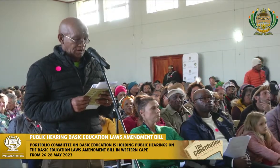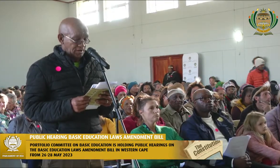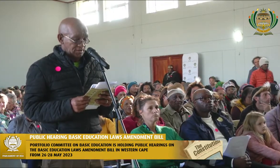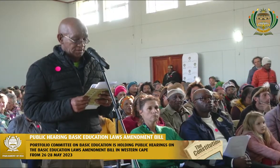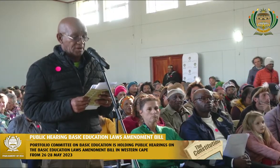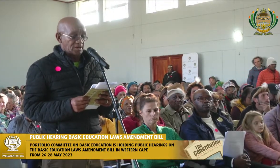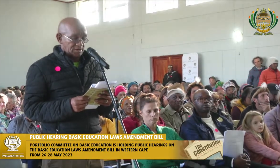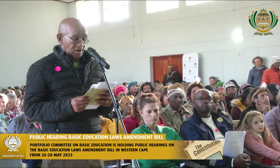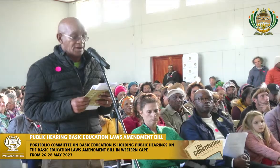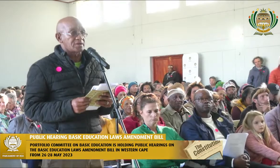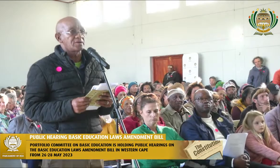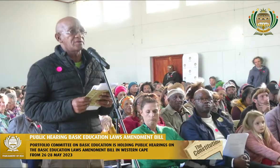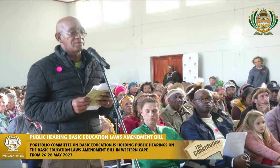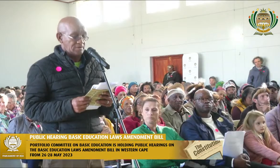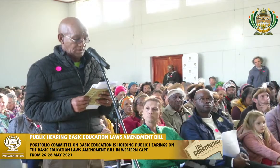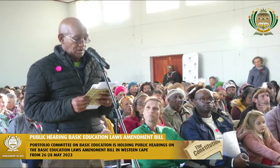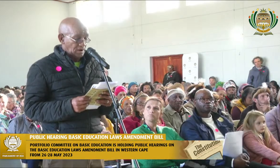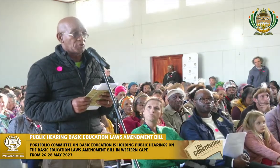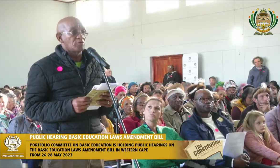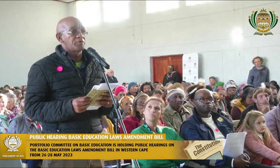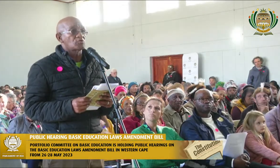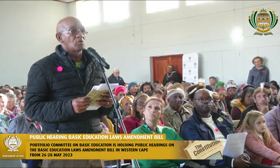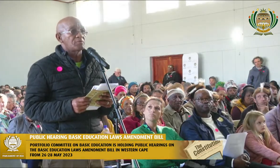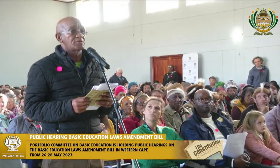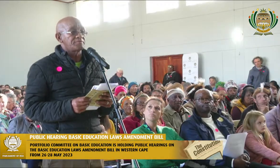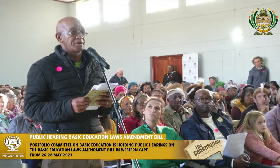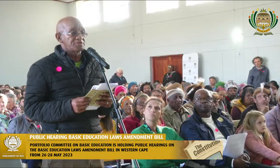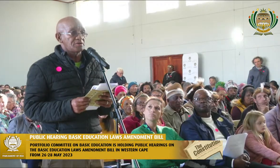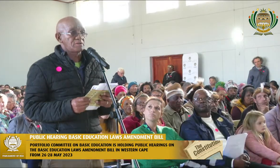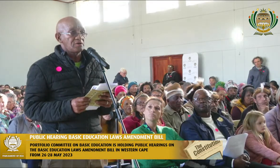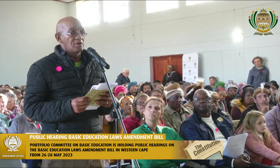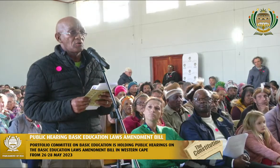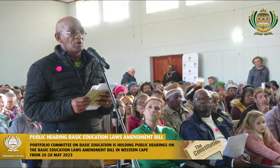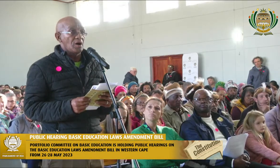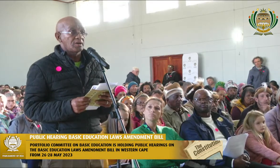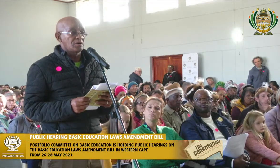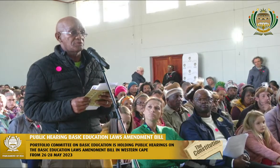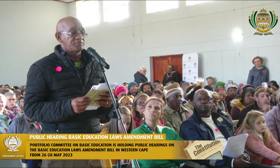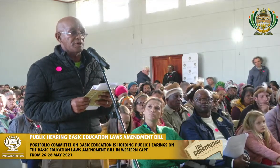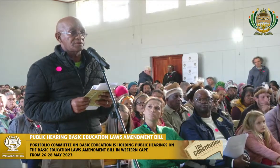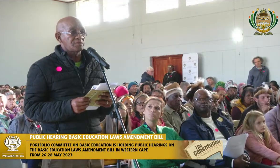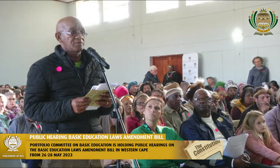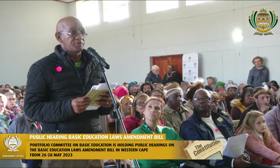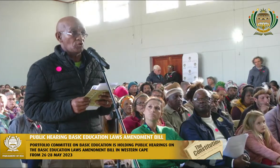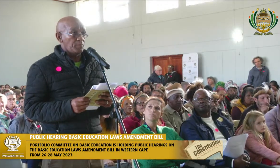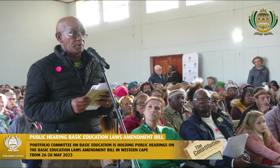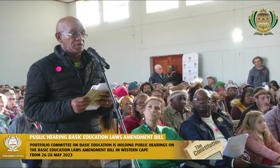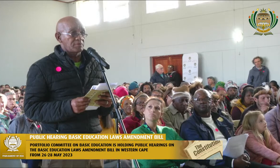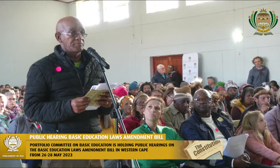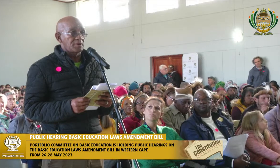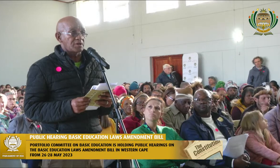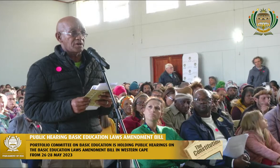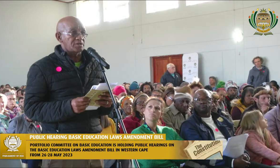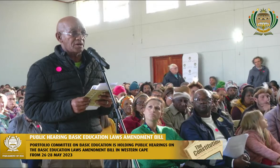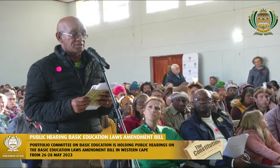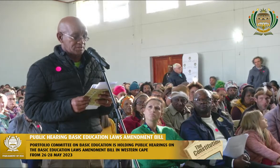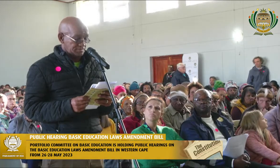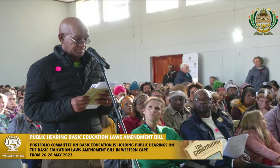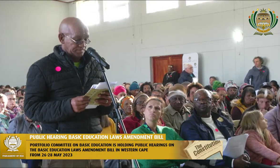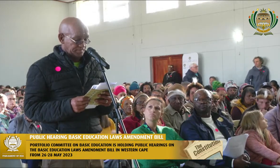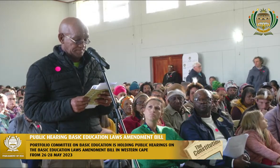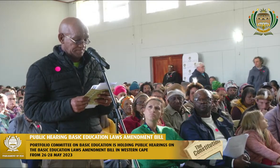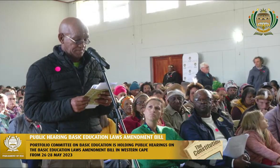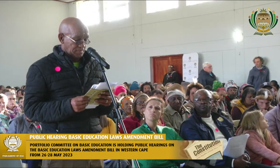inwoners daar in Kandelan area, 'n bron van kommer die wyse, hoe lank hulle moet vat vir die opleiding by graad